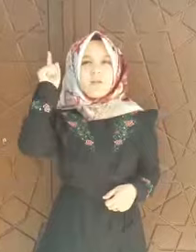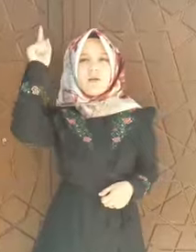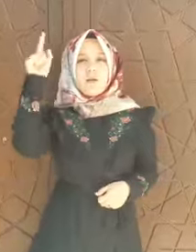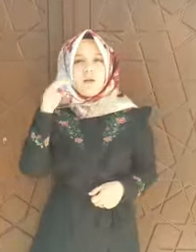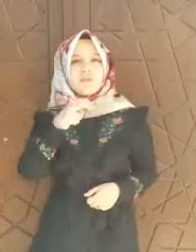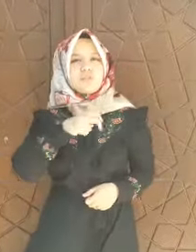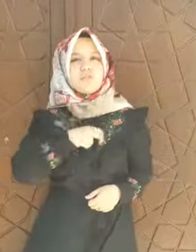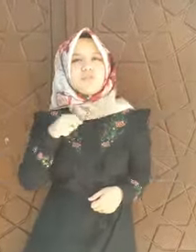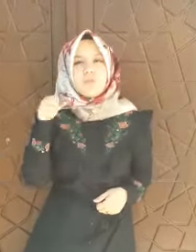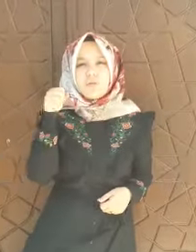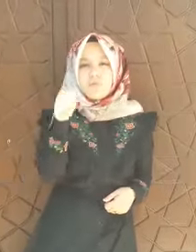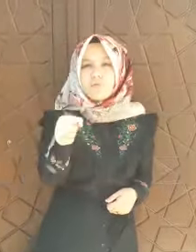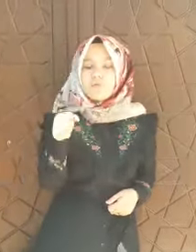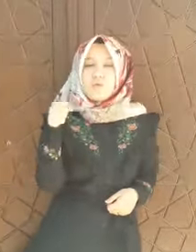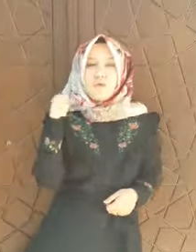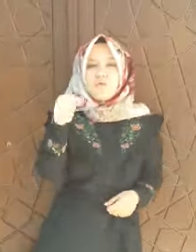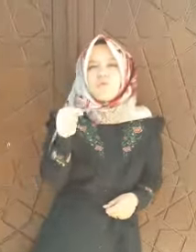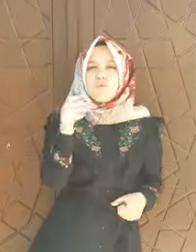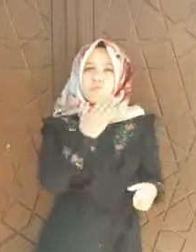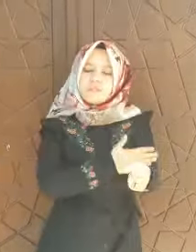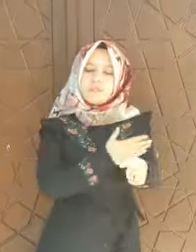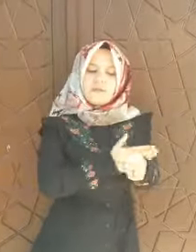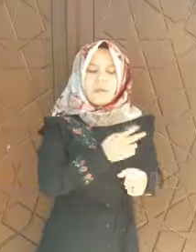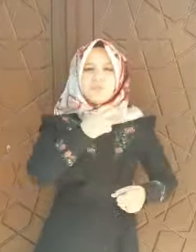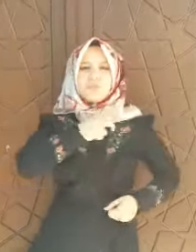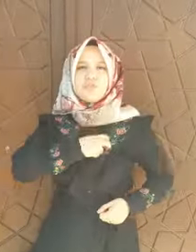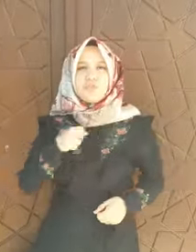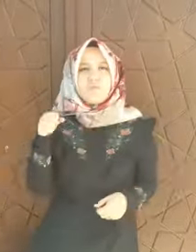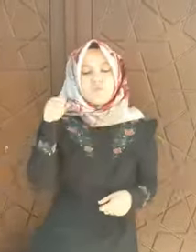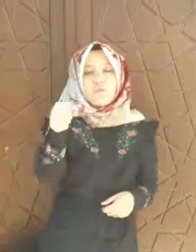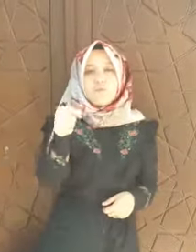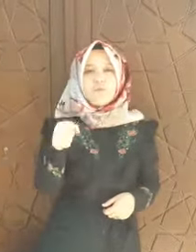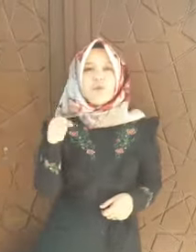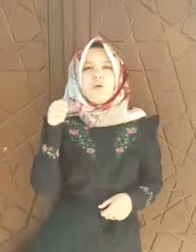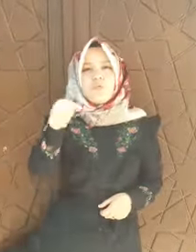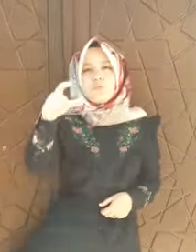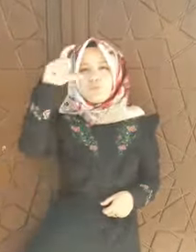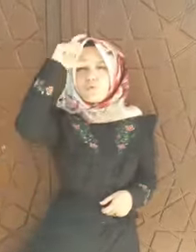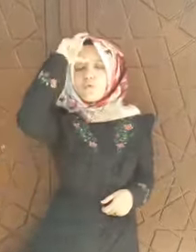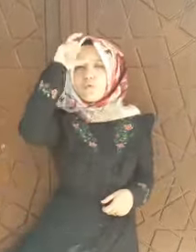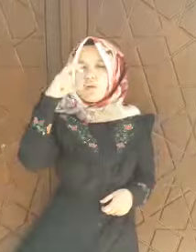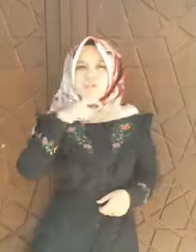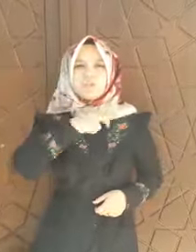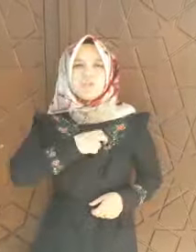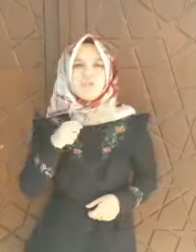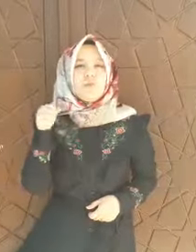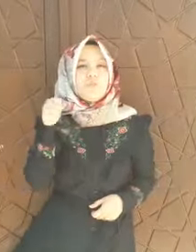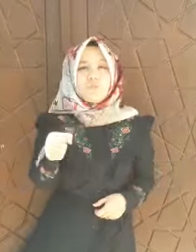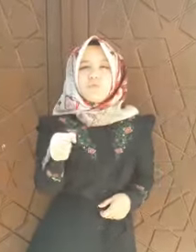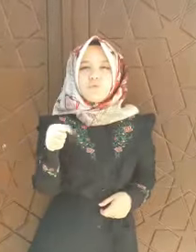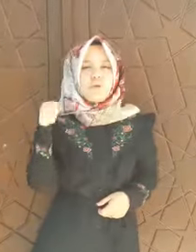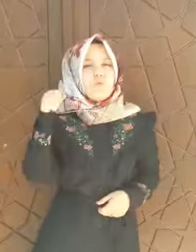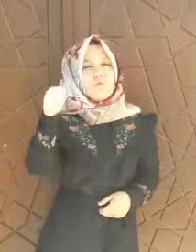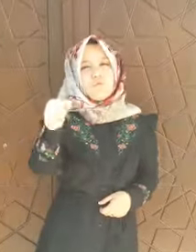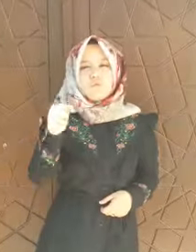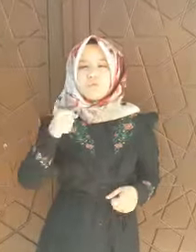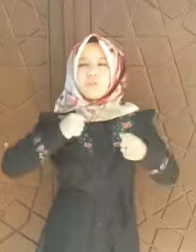Allah aşkına vur, vur vatan aşkına vur. Vur Türklük aşkına vur, vur